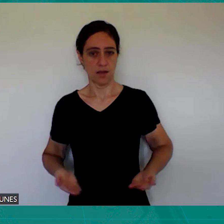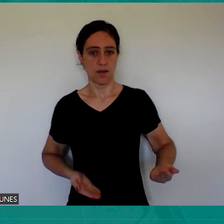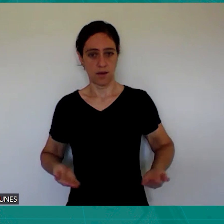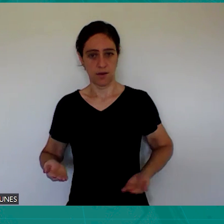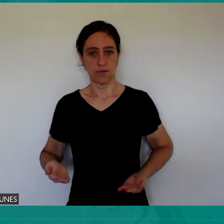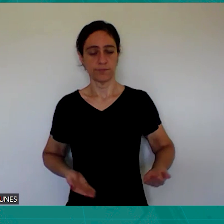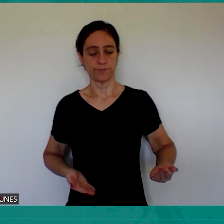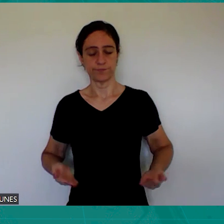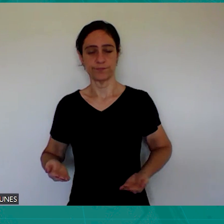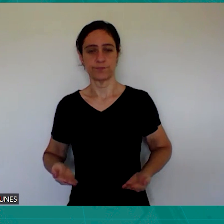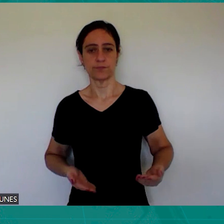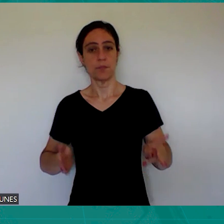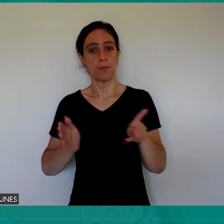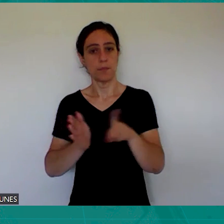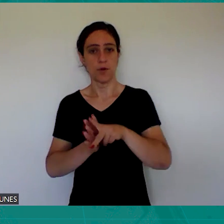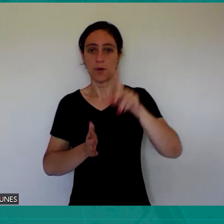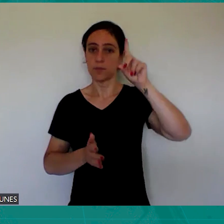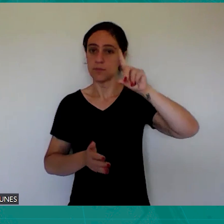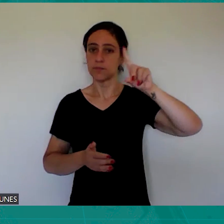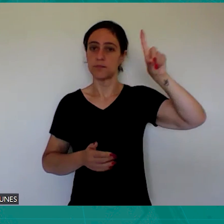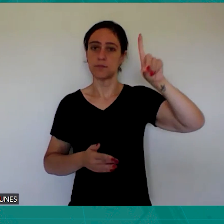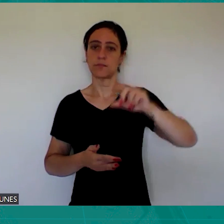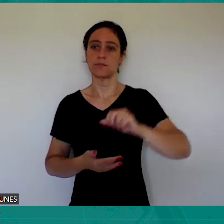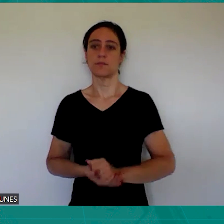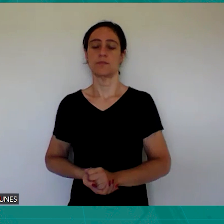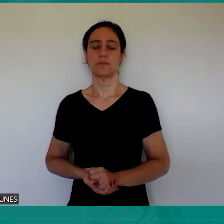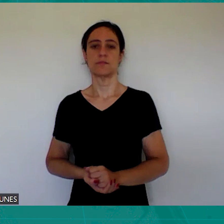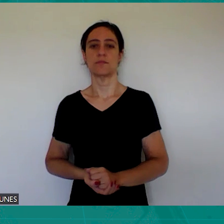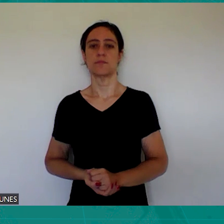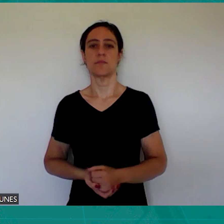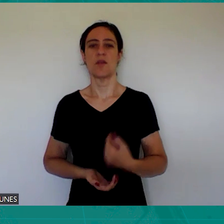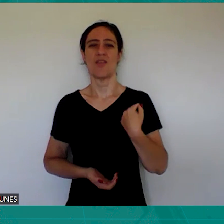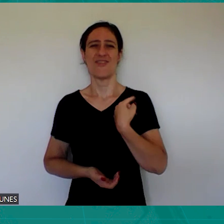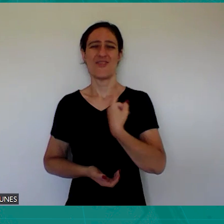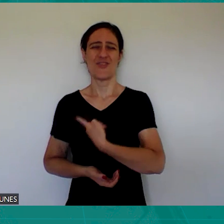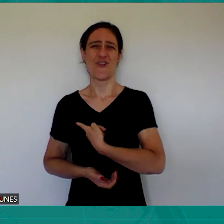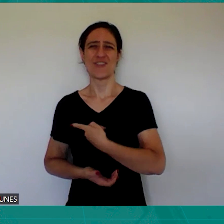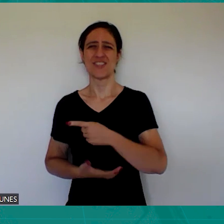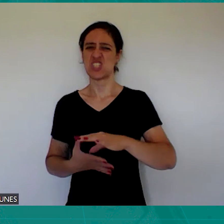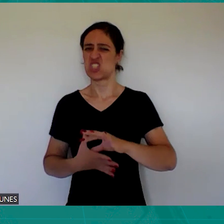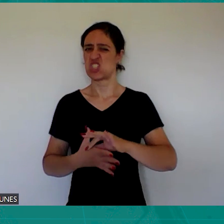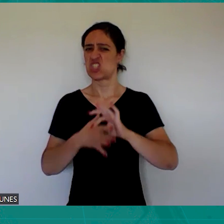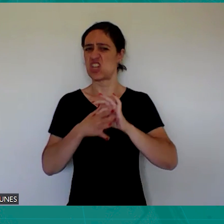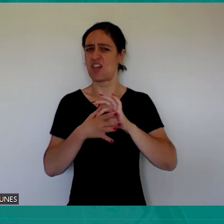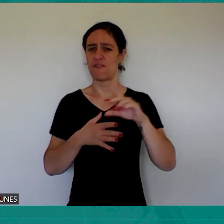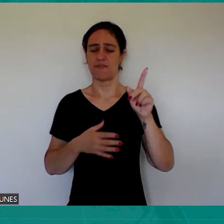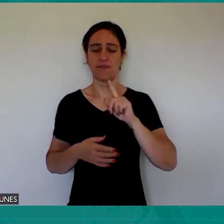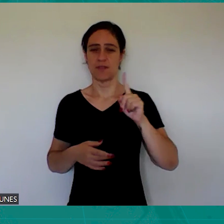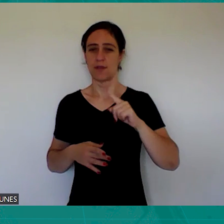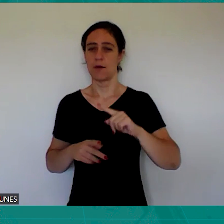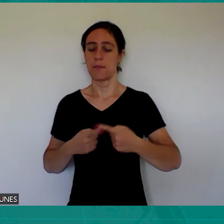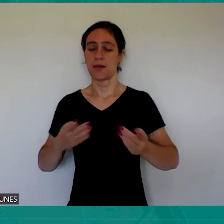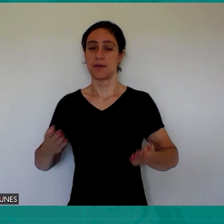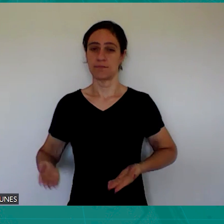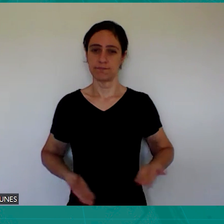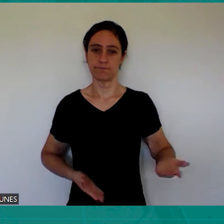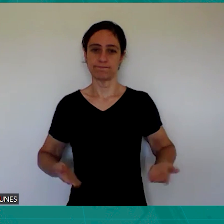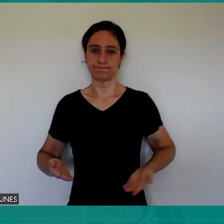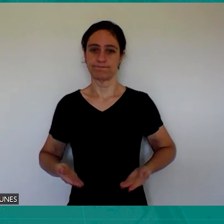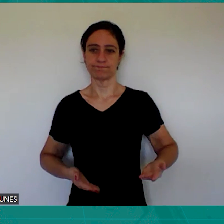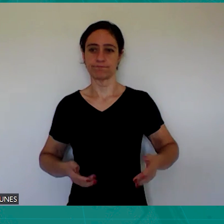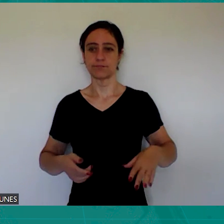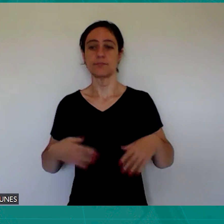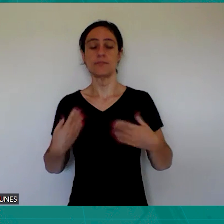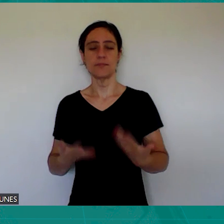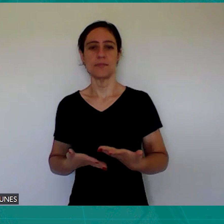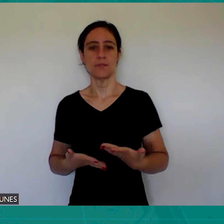servos, não viemos, irmãos, para ser chefe, nós viemos para servir, Se o nosso mestre